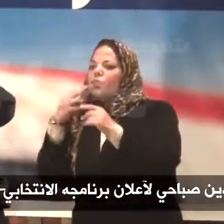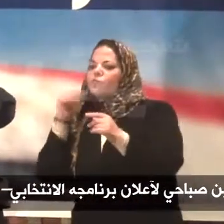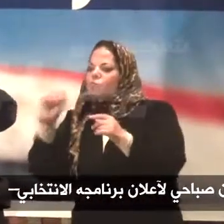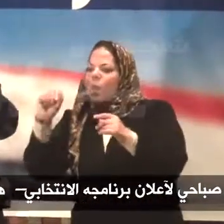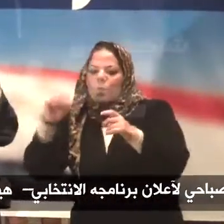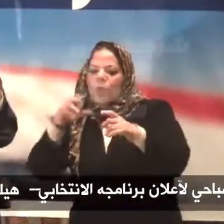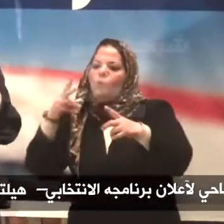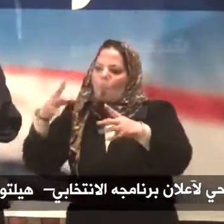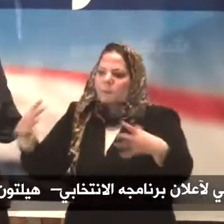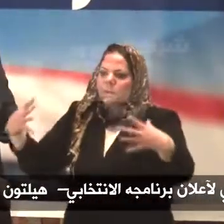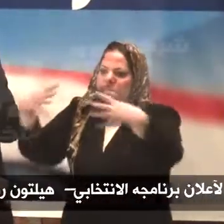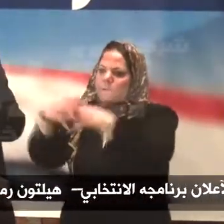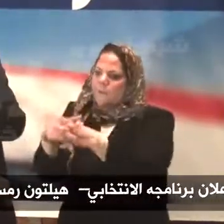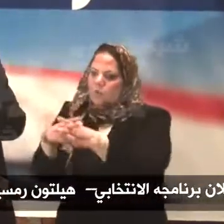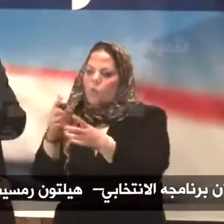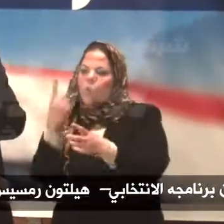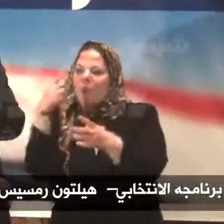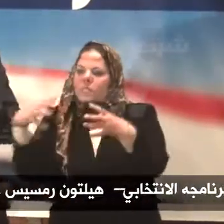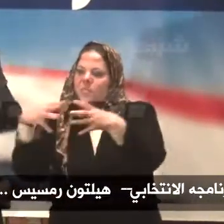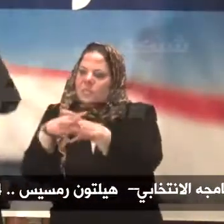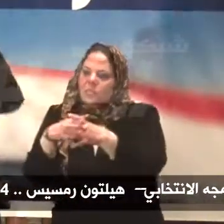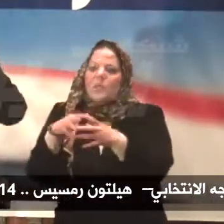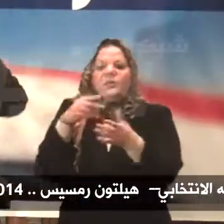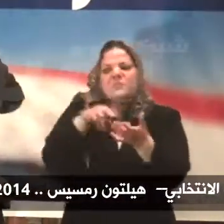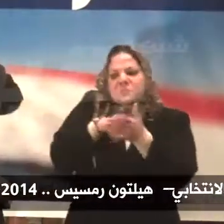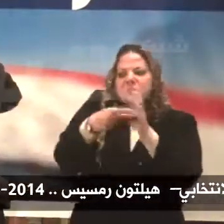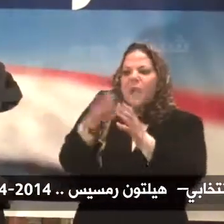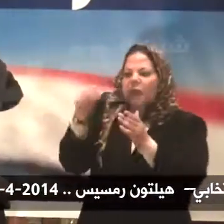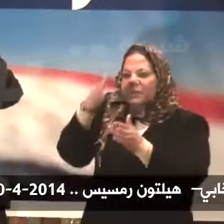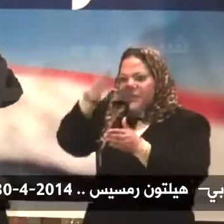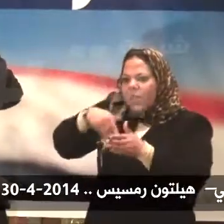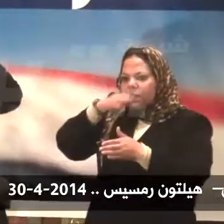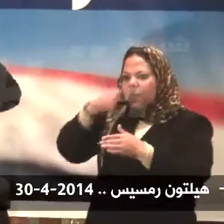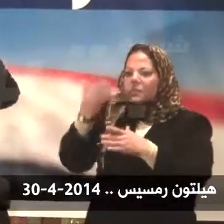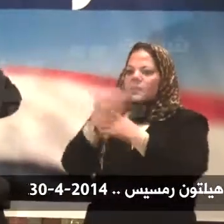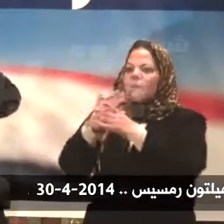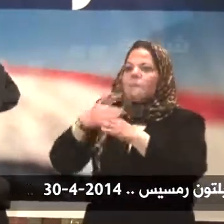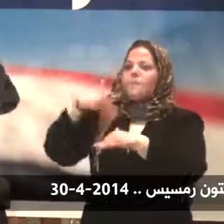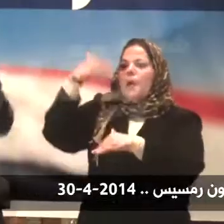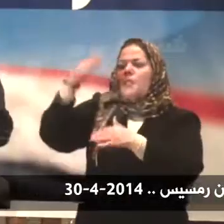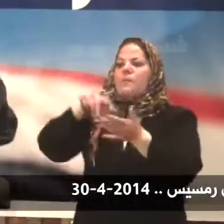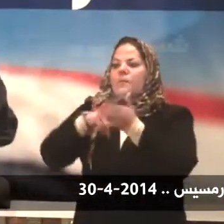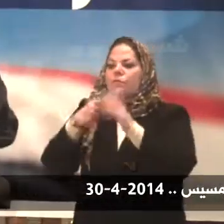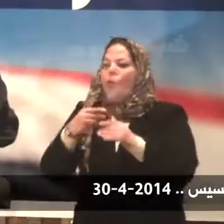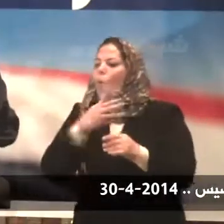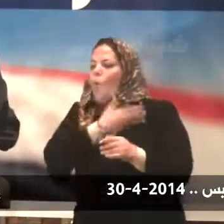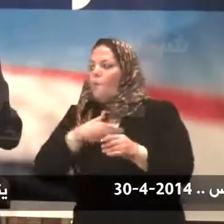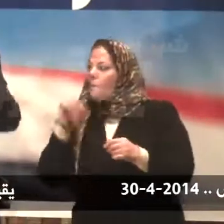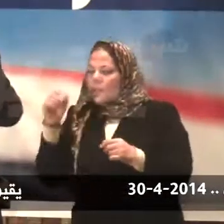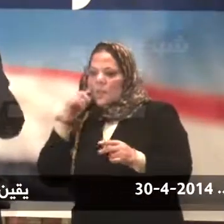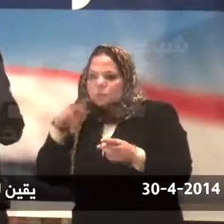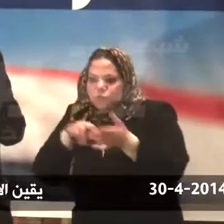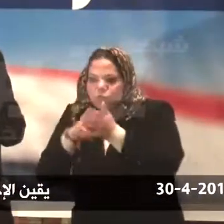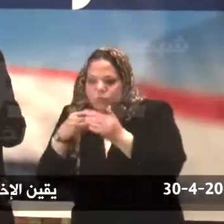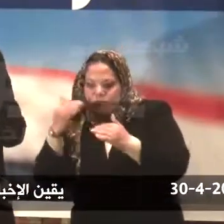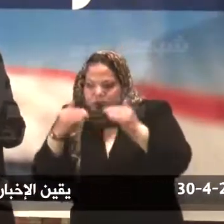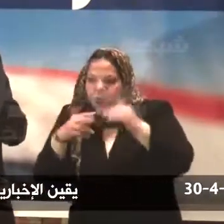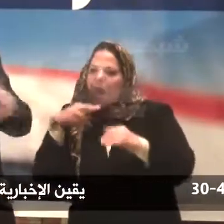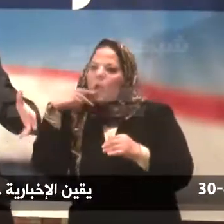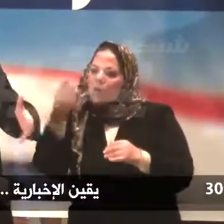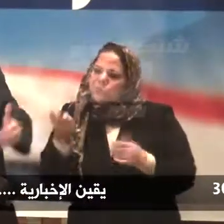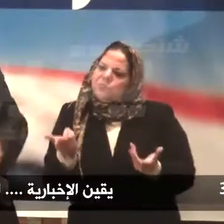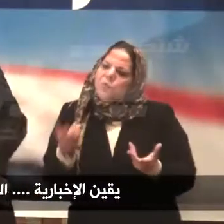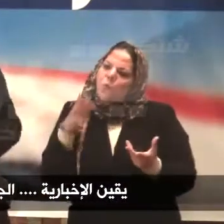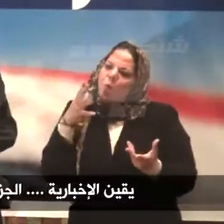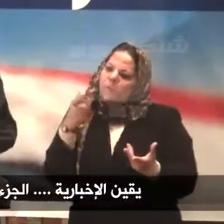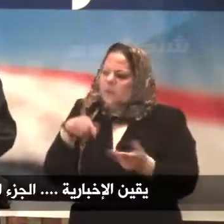إقليم تنموي واحد، وده ضرورة عشان لما نيجي نطبق الحكم المحلي. وبرجع أأكد جايز